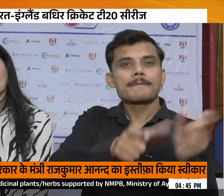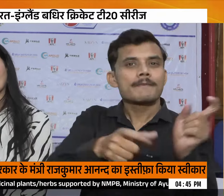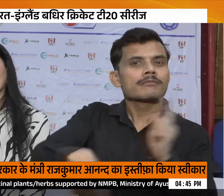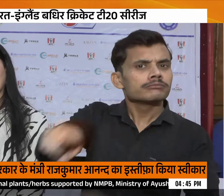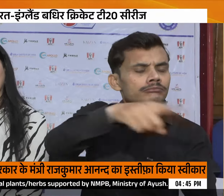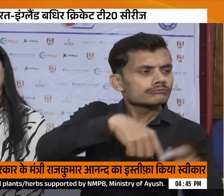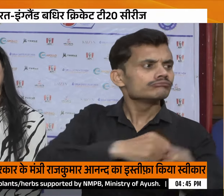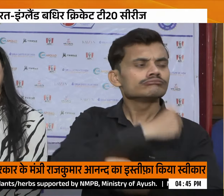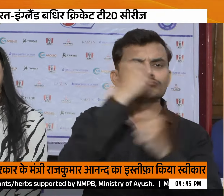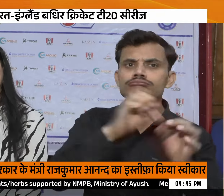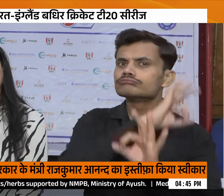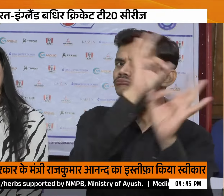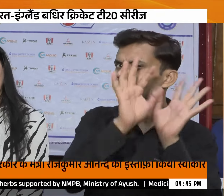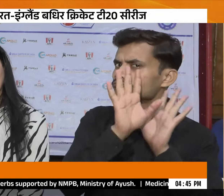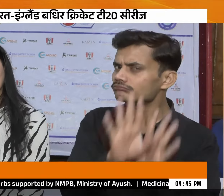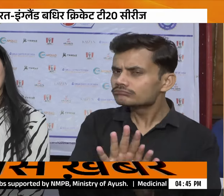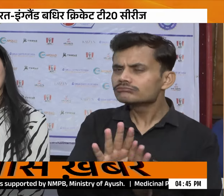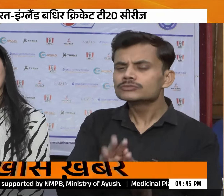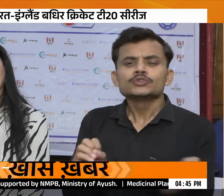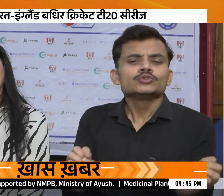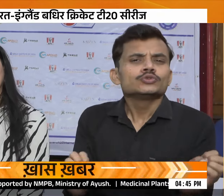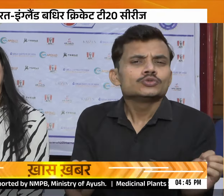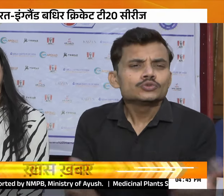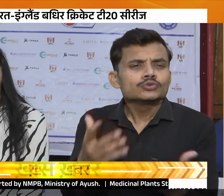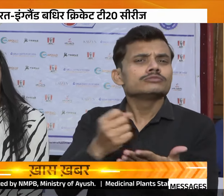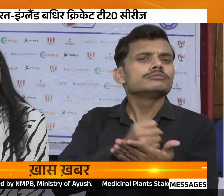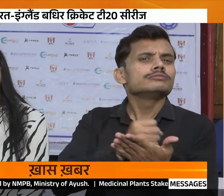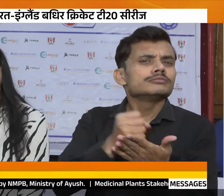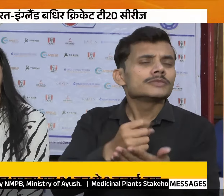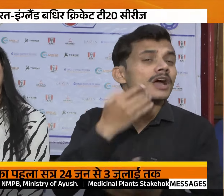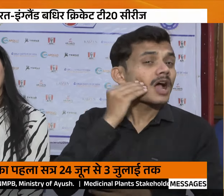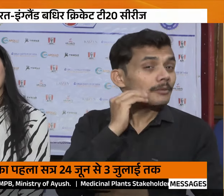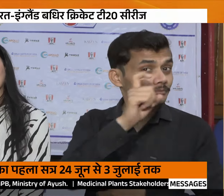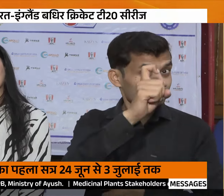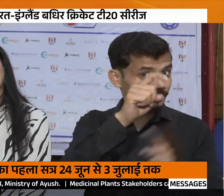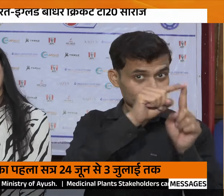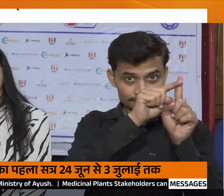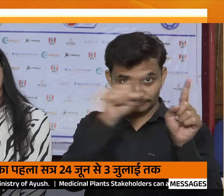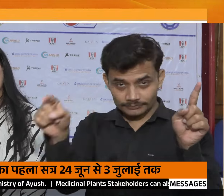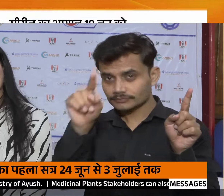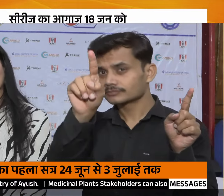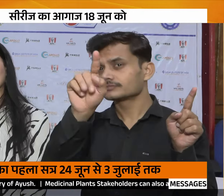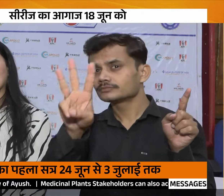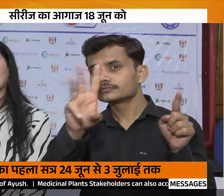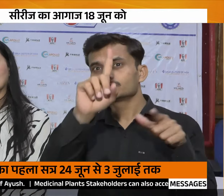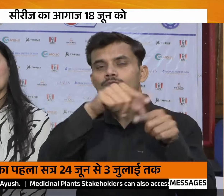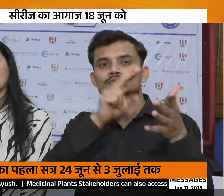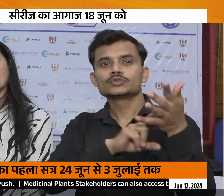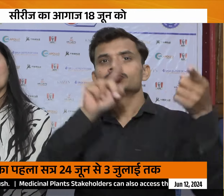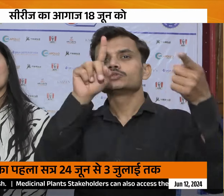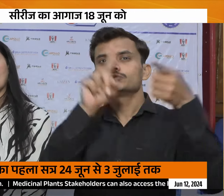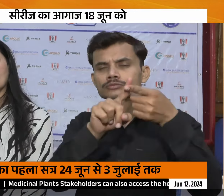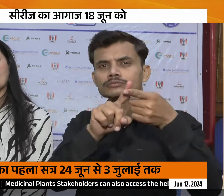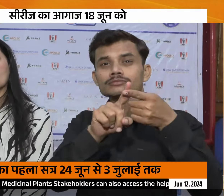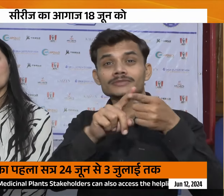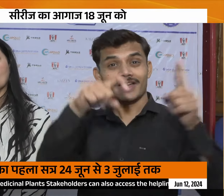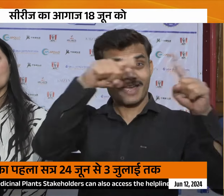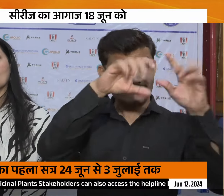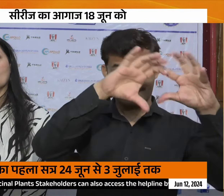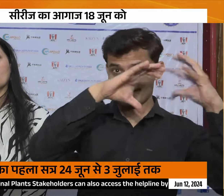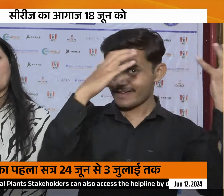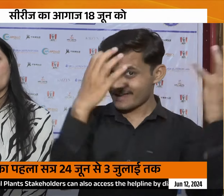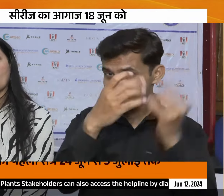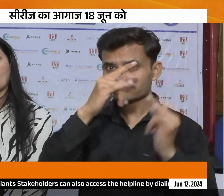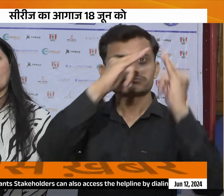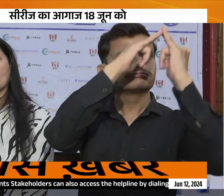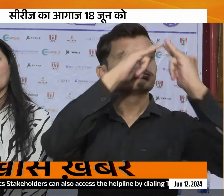तरह से इसके लिए तियार है और इसकी तैयारी करने के लिए साथ तारिक से 13 जून तक हमने कंडैल्सिंग स्टेडियम